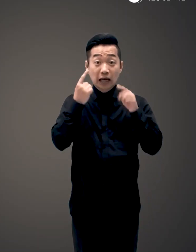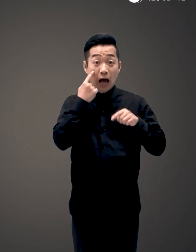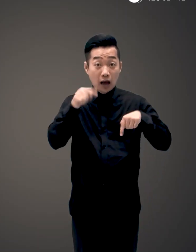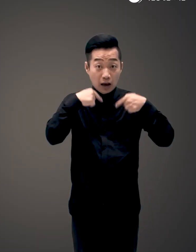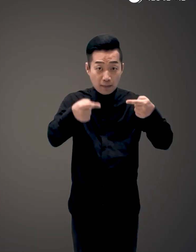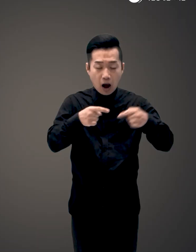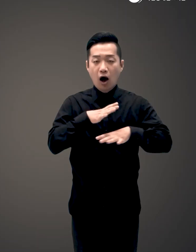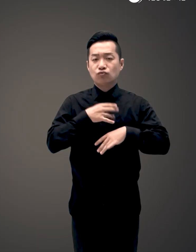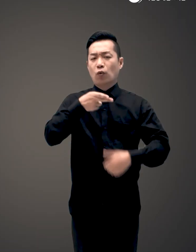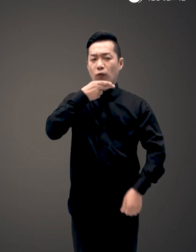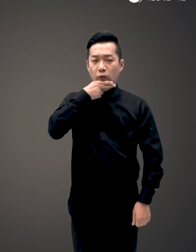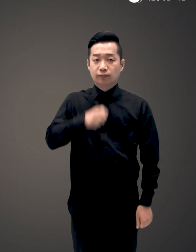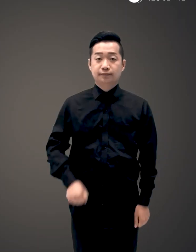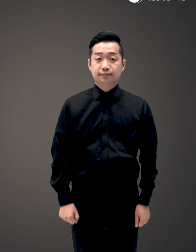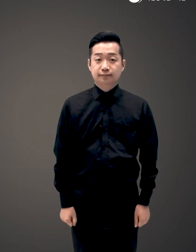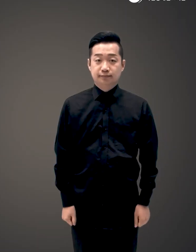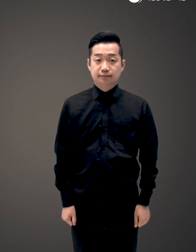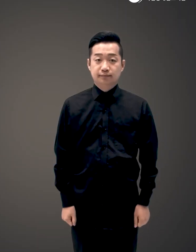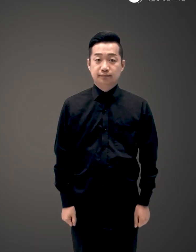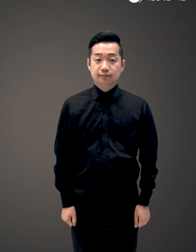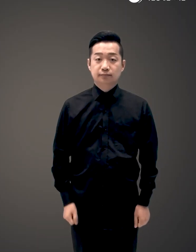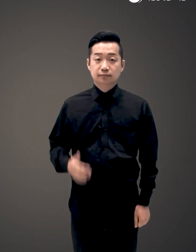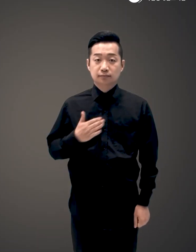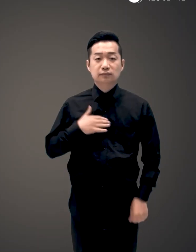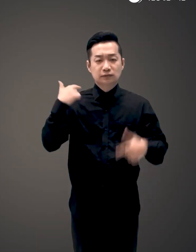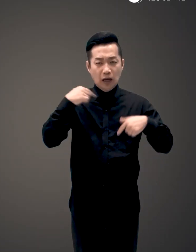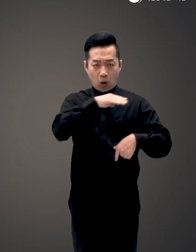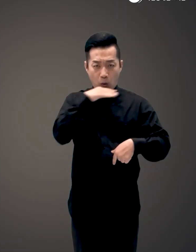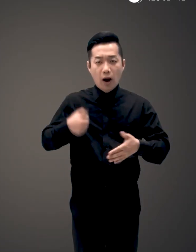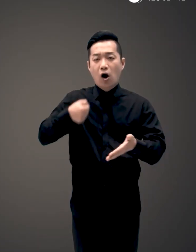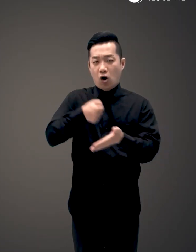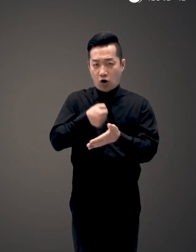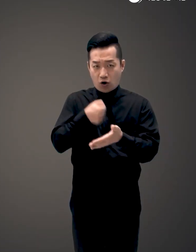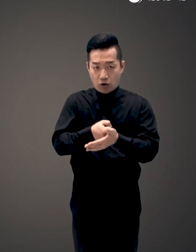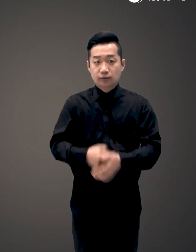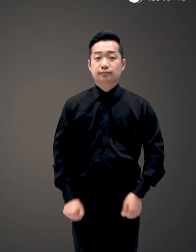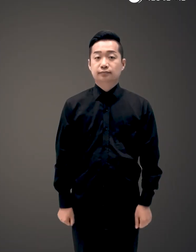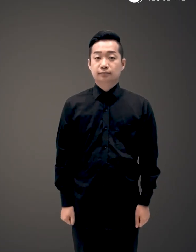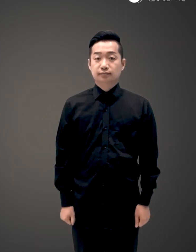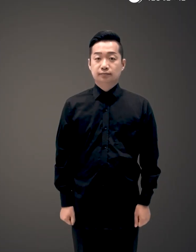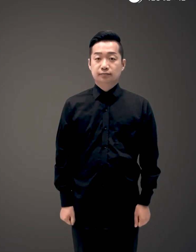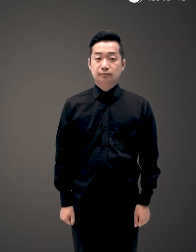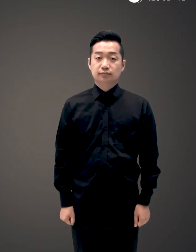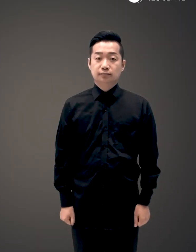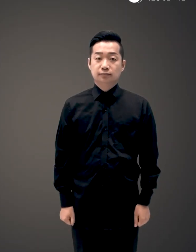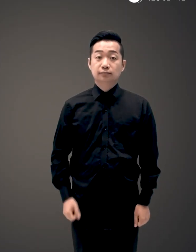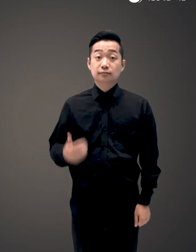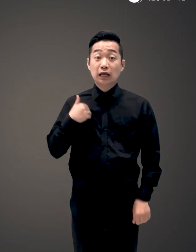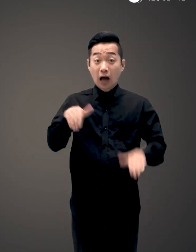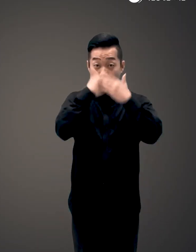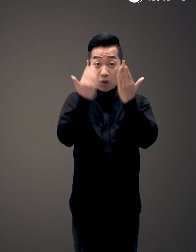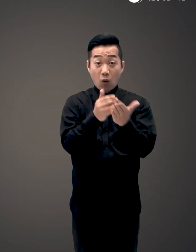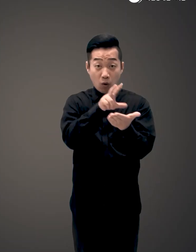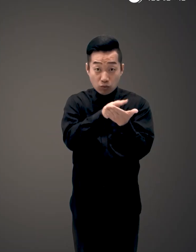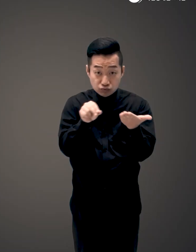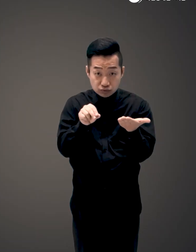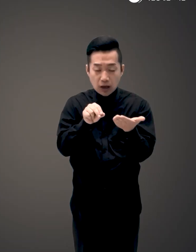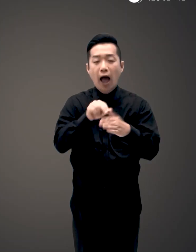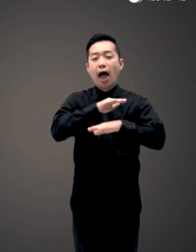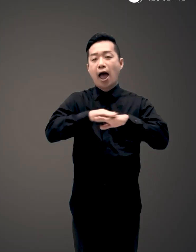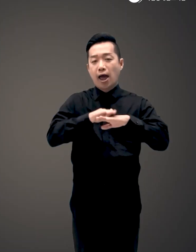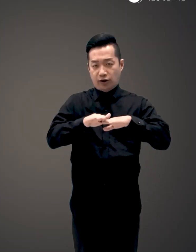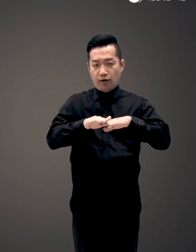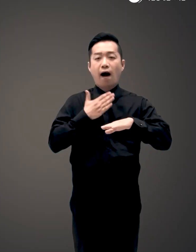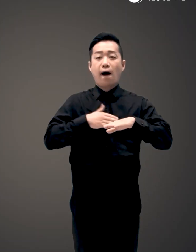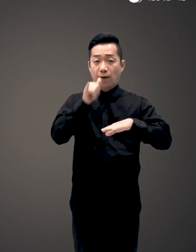나는 도전을 두려워하지 않는다. 나는 늘 올바른 결정을 내린다. 나는 모든 문제의